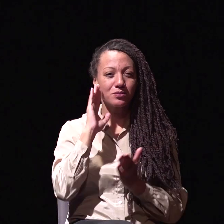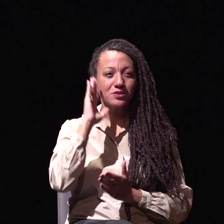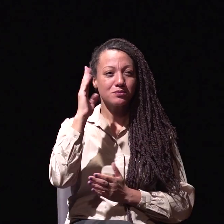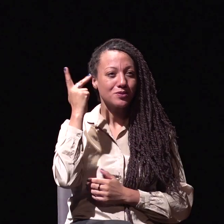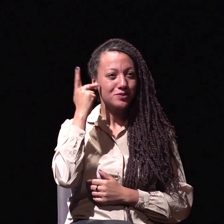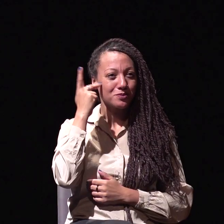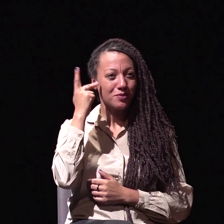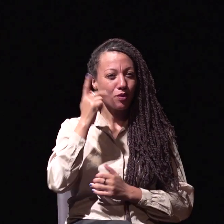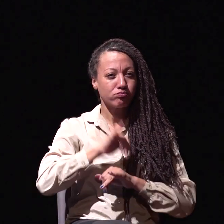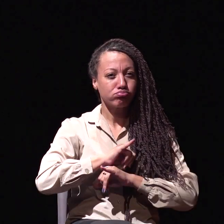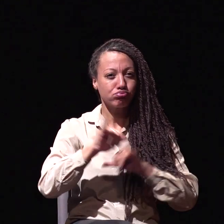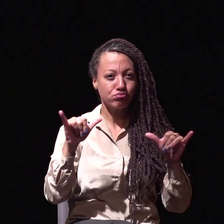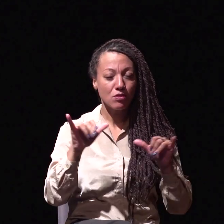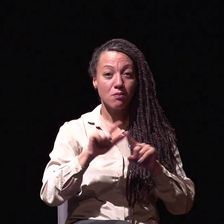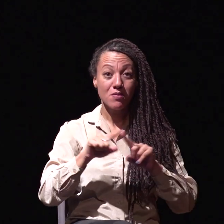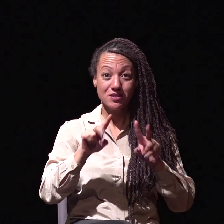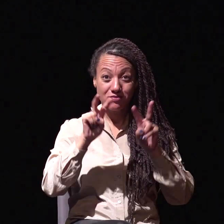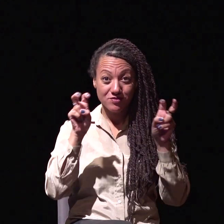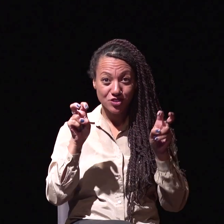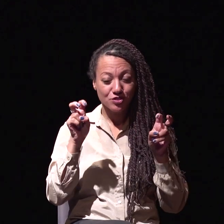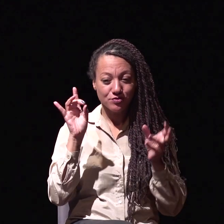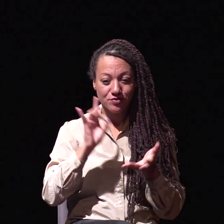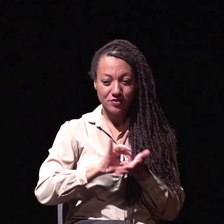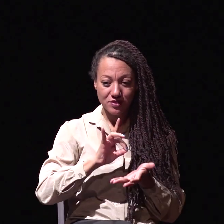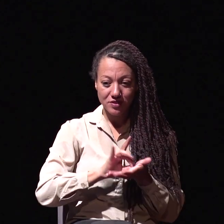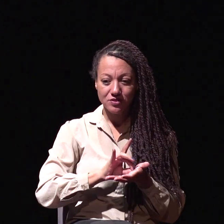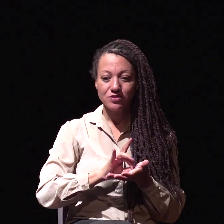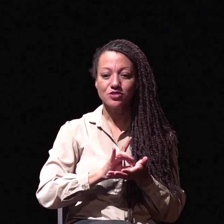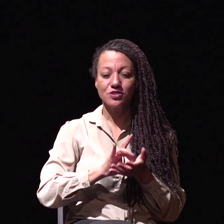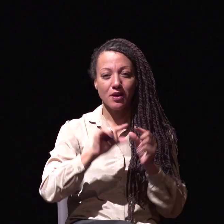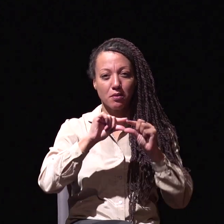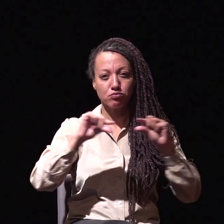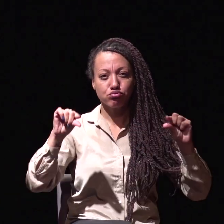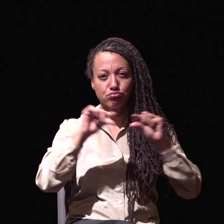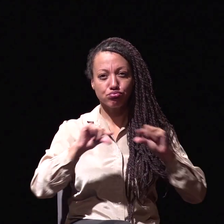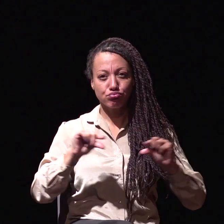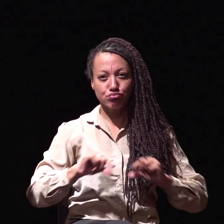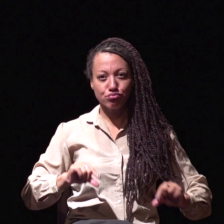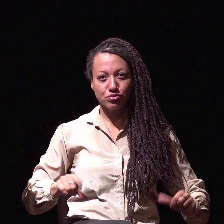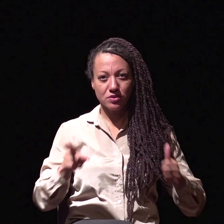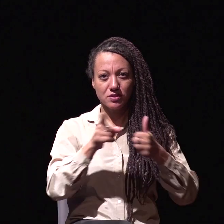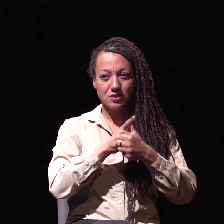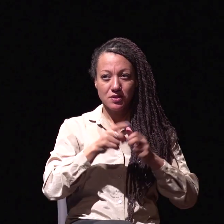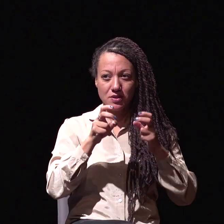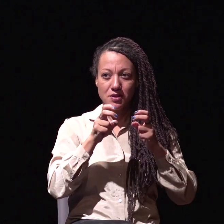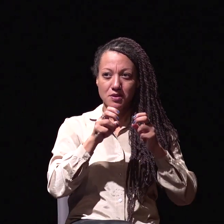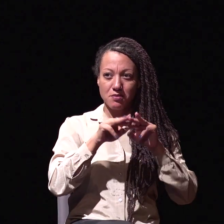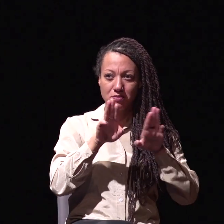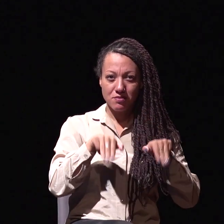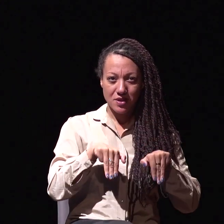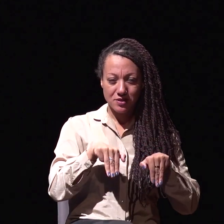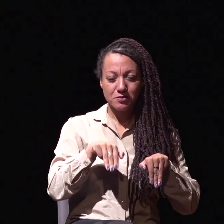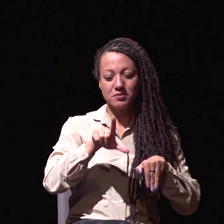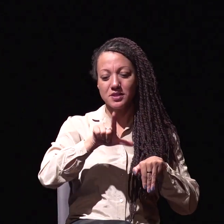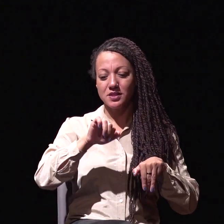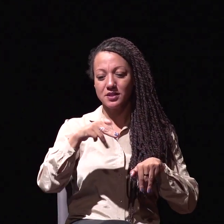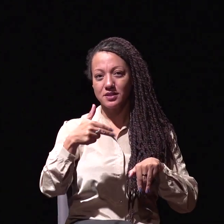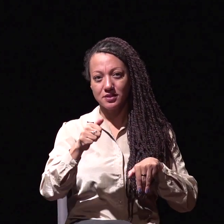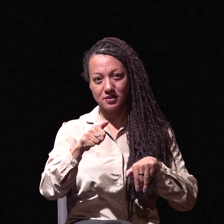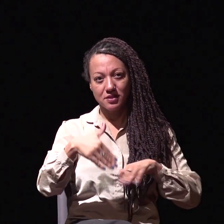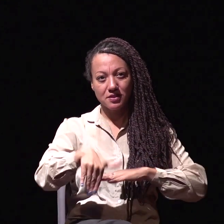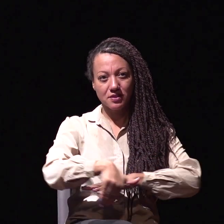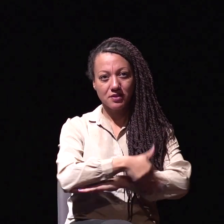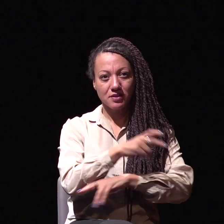cidade, mas nosso título um pouco longo, MASP de Lina, 50 anos do edifício na Avenida